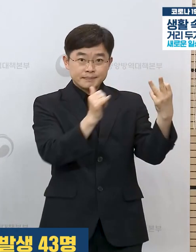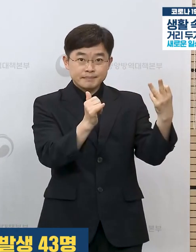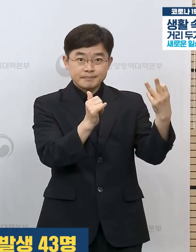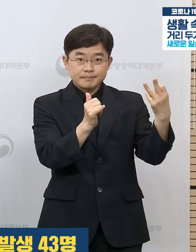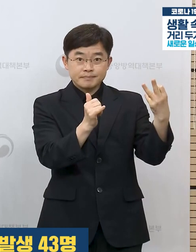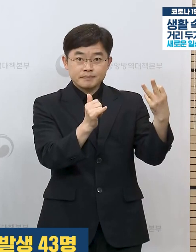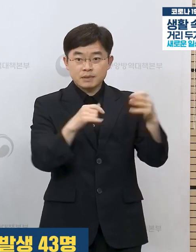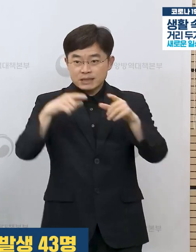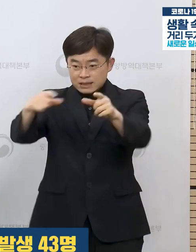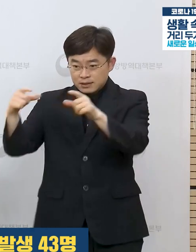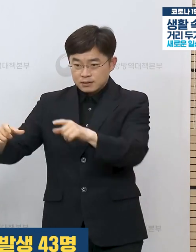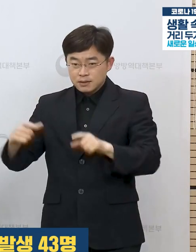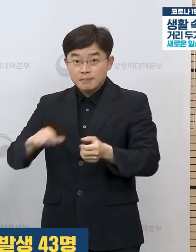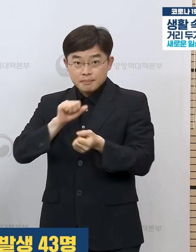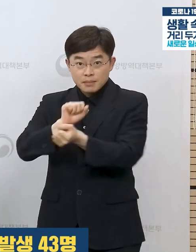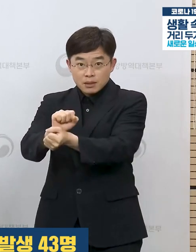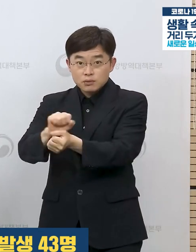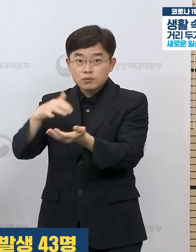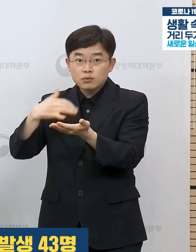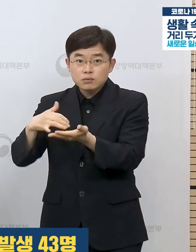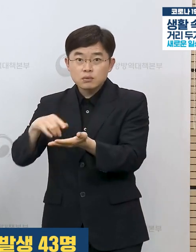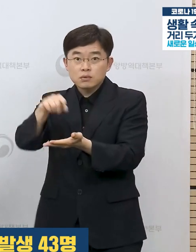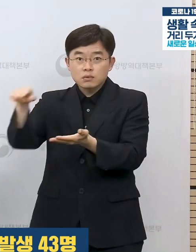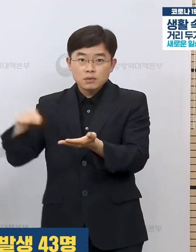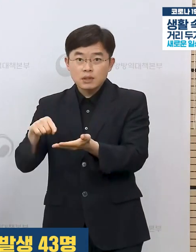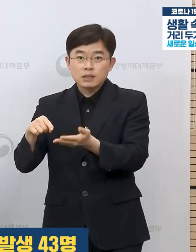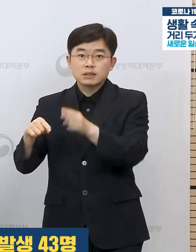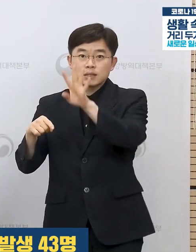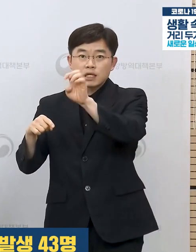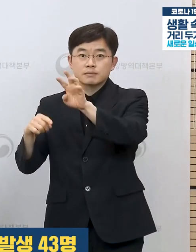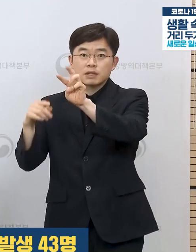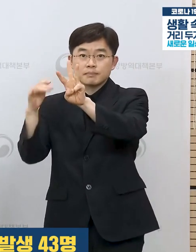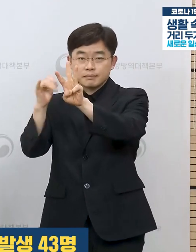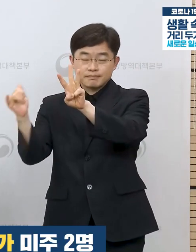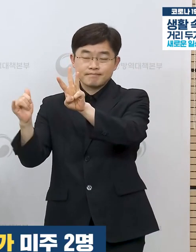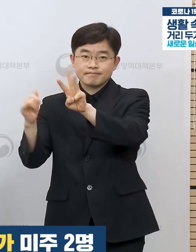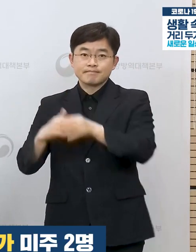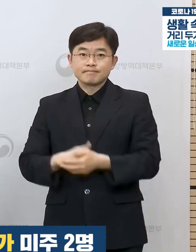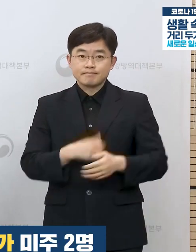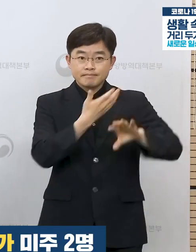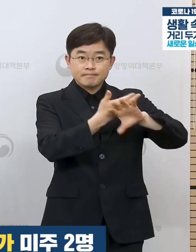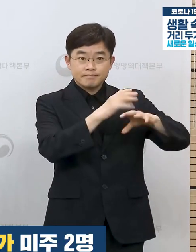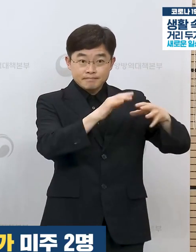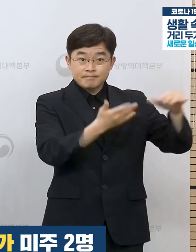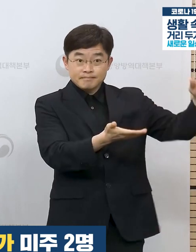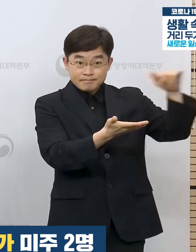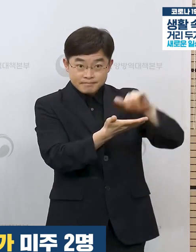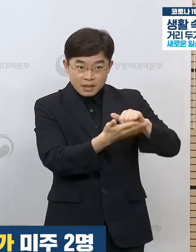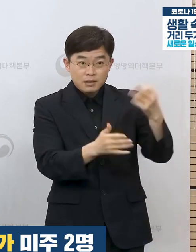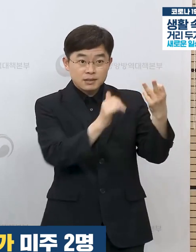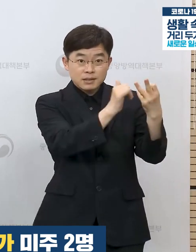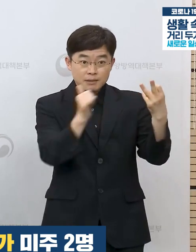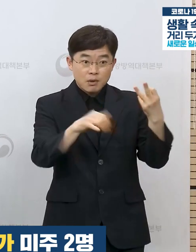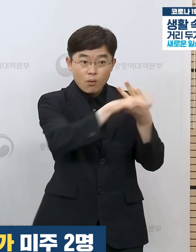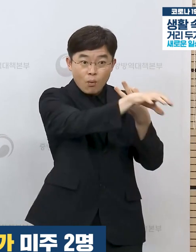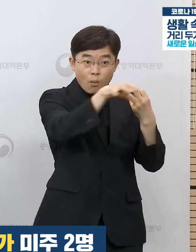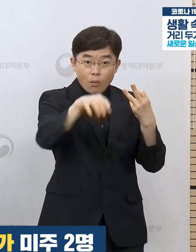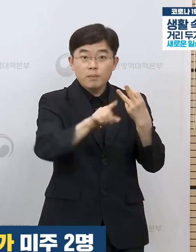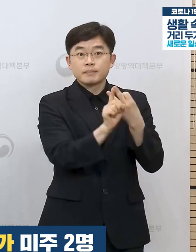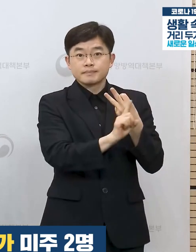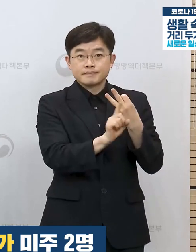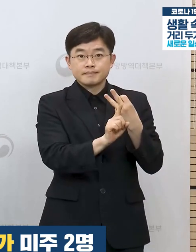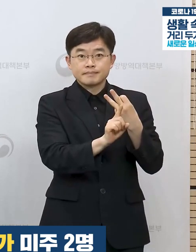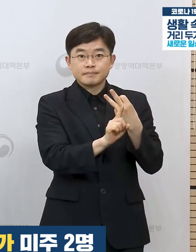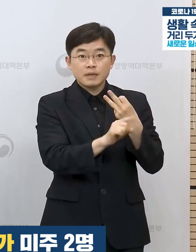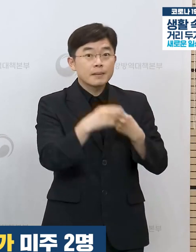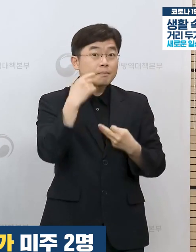13명이었고 지역사회 감염 사례는 43명이었습니다. 해외 유입 확진자 13명의 추정 유입